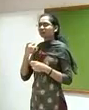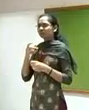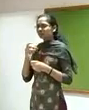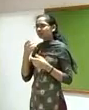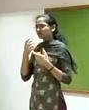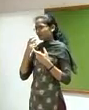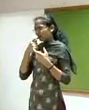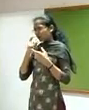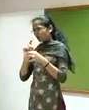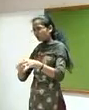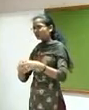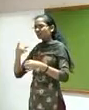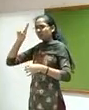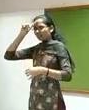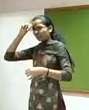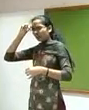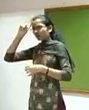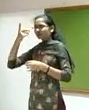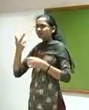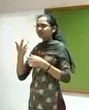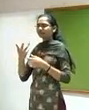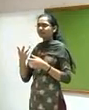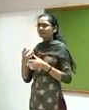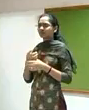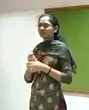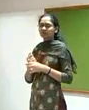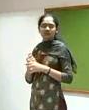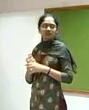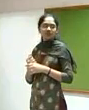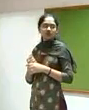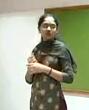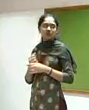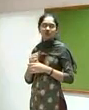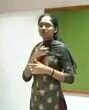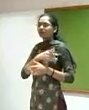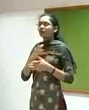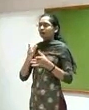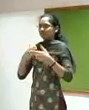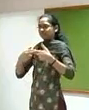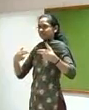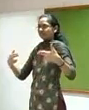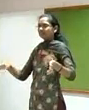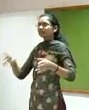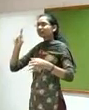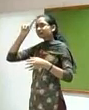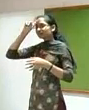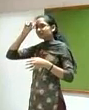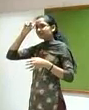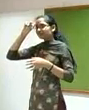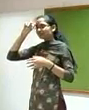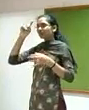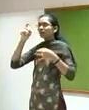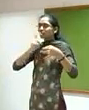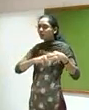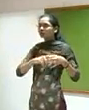सवाल है या कुछ डाउट है तो मैं इस पे आई कैन स्टॉप हियर एट दिस पॉइंट एंड देन गो टू नेक्स्ट आंसर, या किसी को